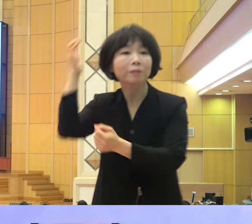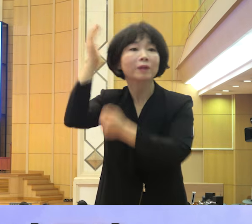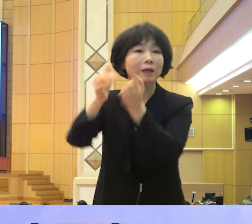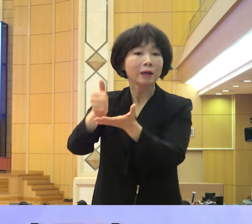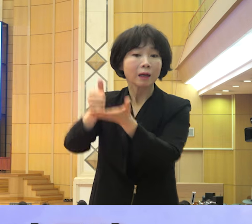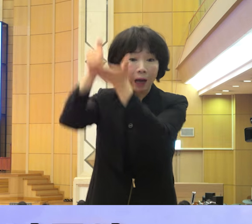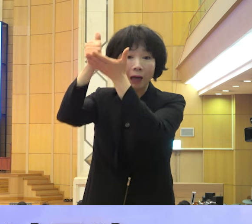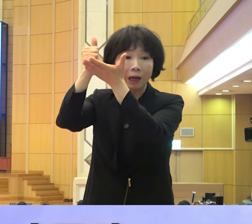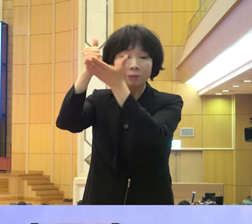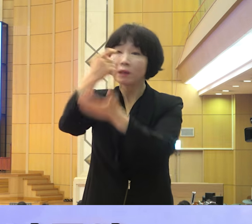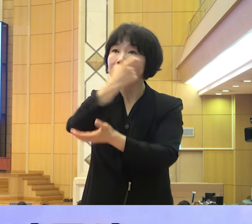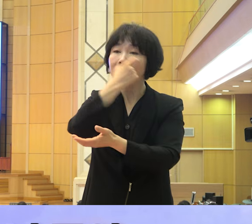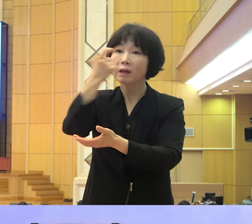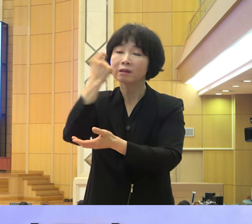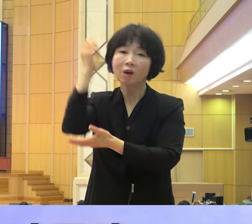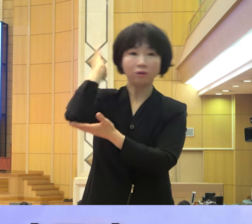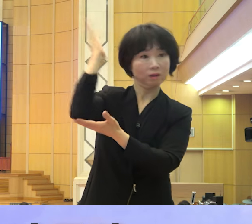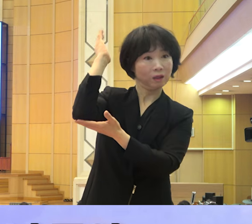하나님 증언,